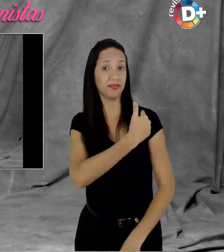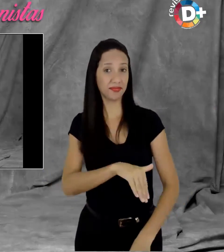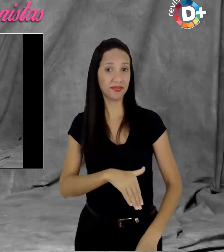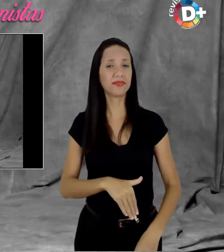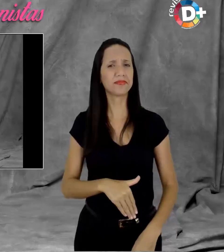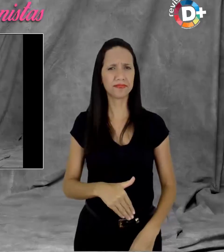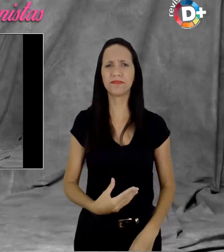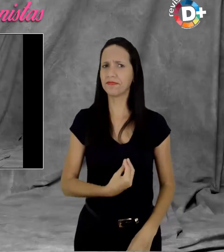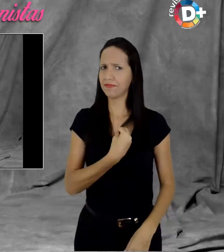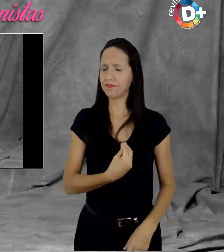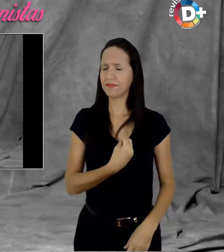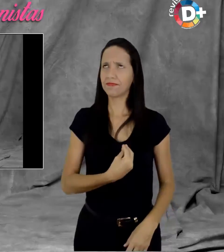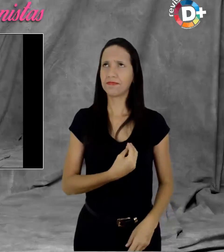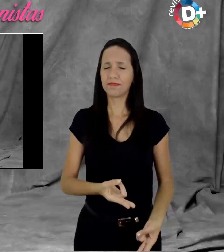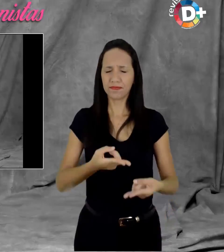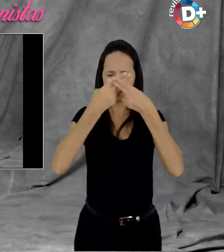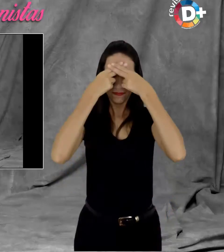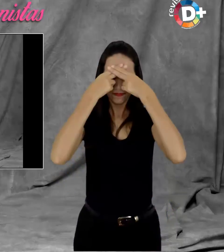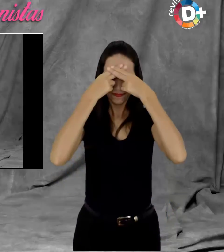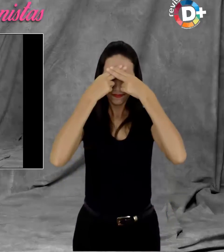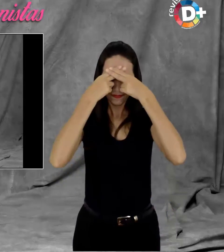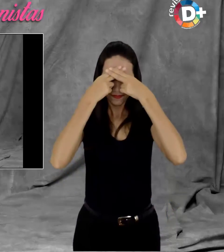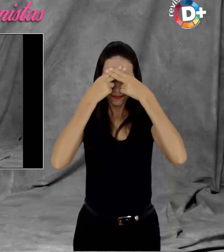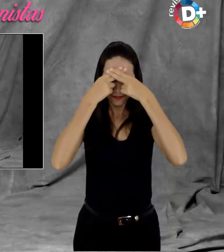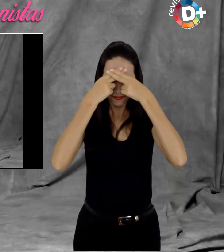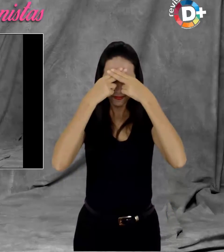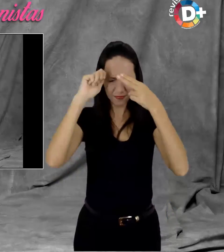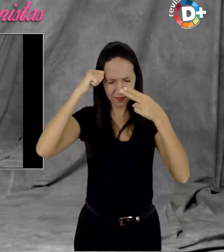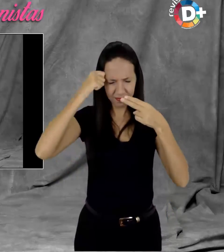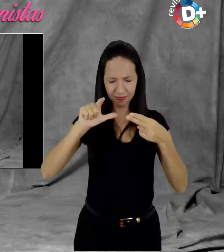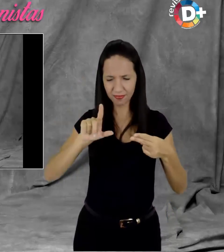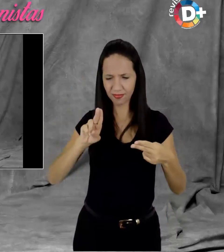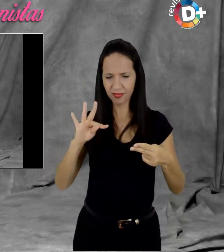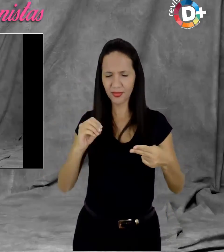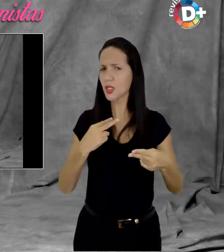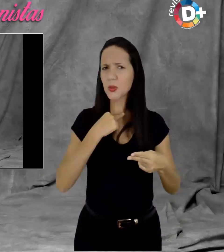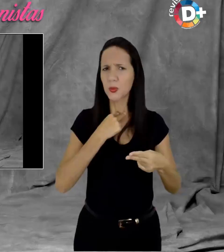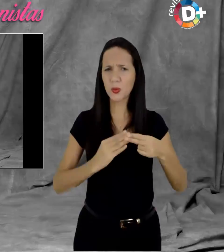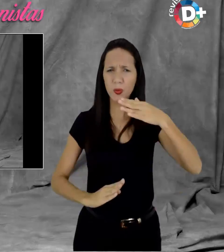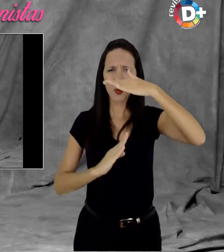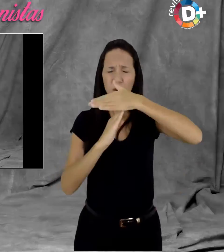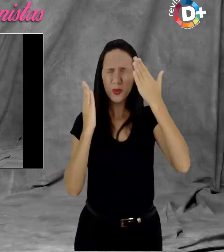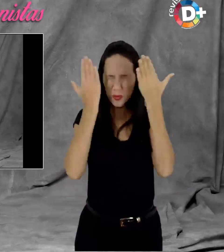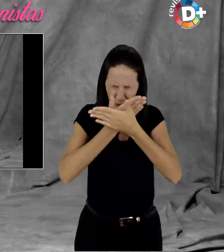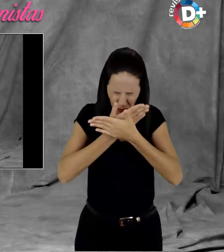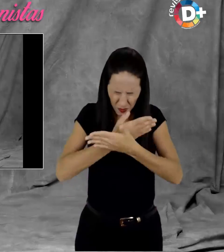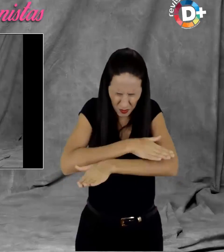um braço, vive um luto, mas isso passa. O que não pode é ficar em luto para sempre. Hoje